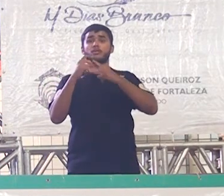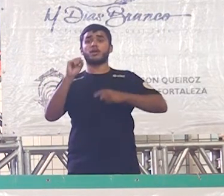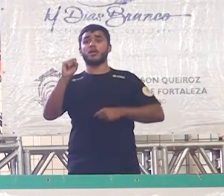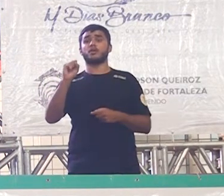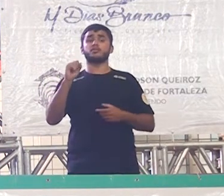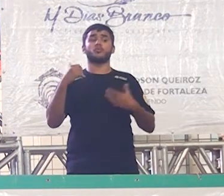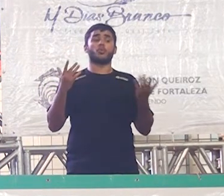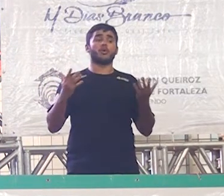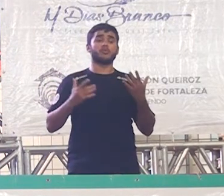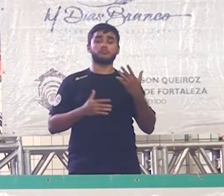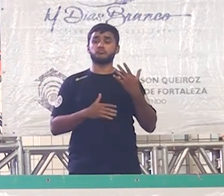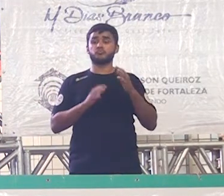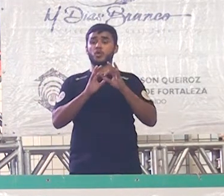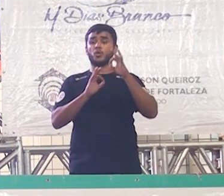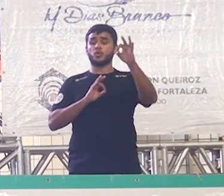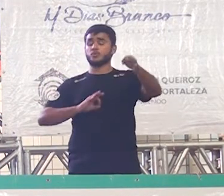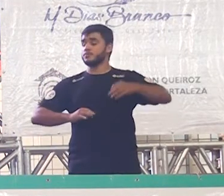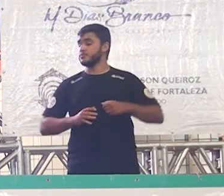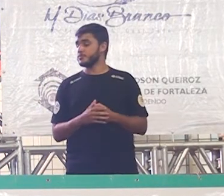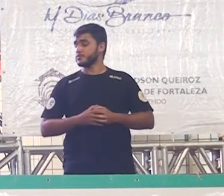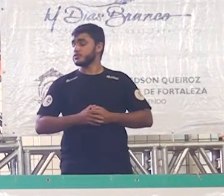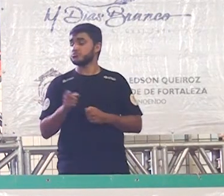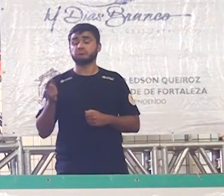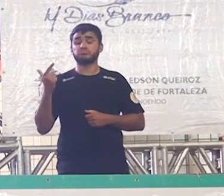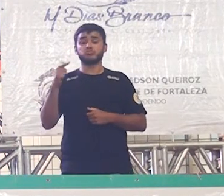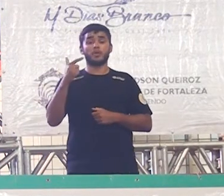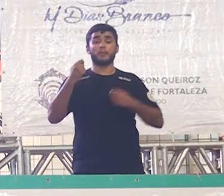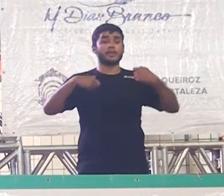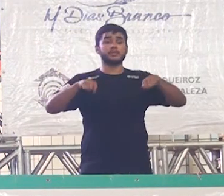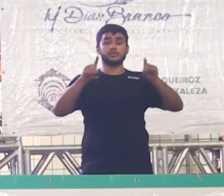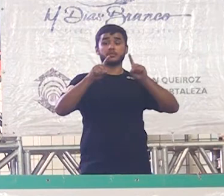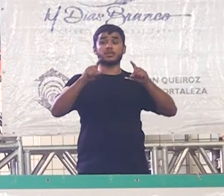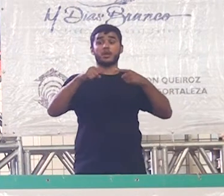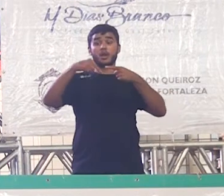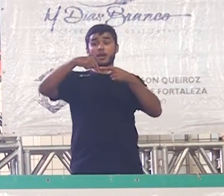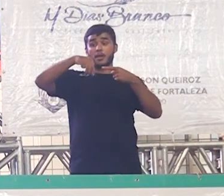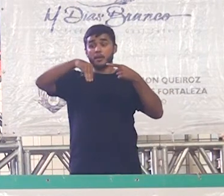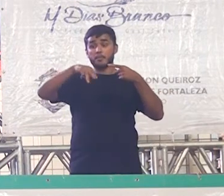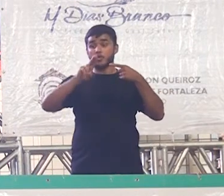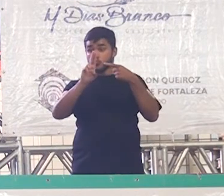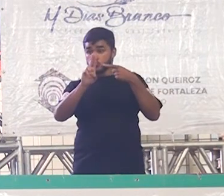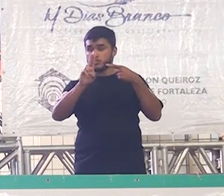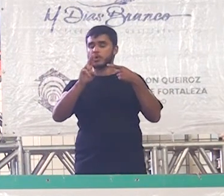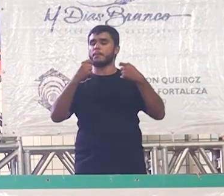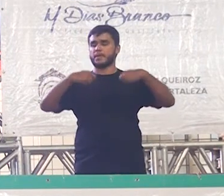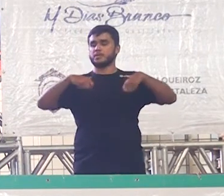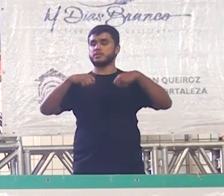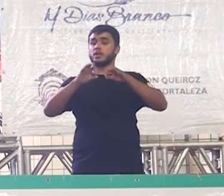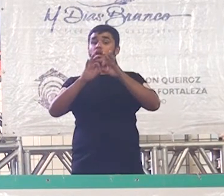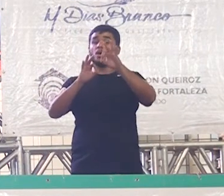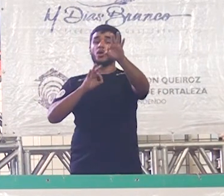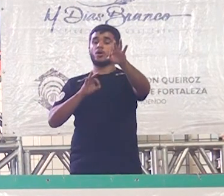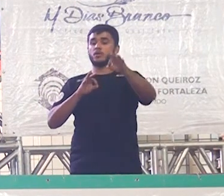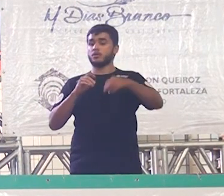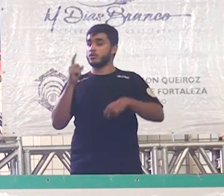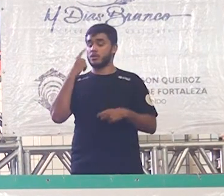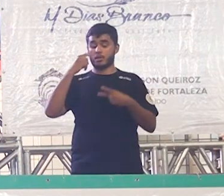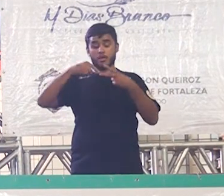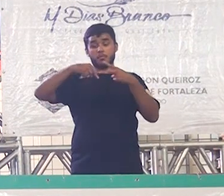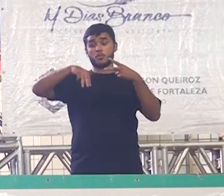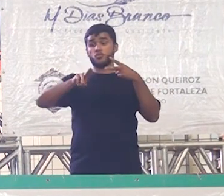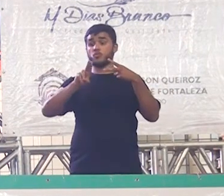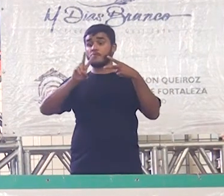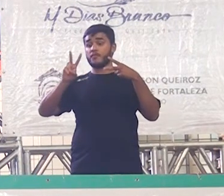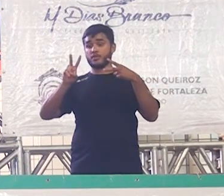tinha. Galerinha, eu só preciso da distância no movimento uniforme. Velocidade média é ΔS sobre